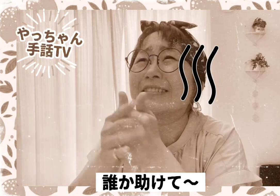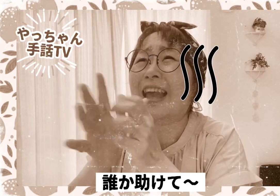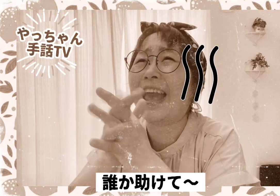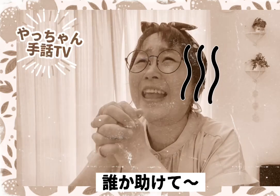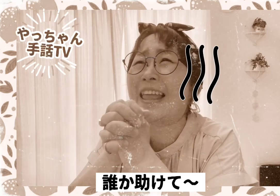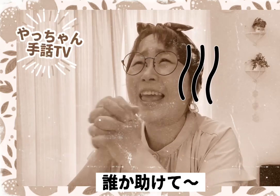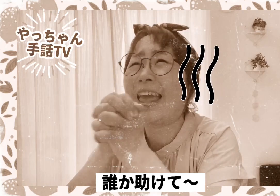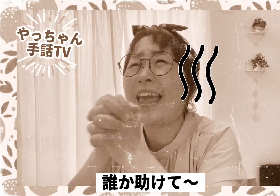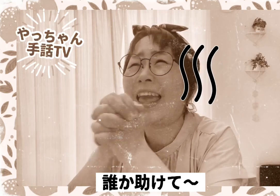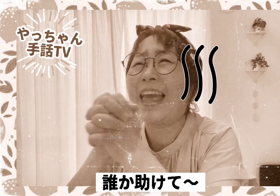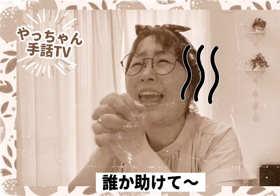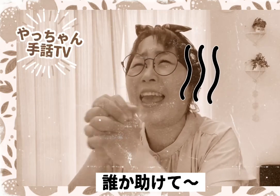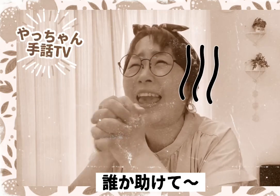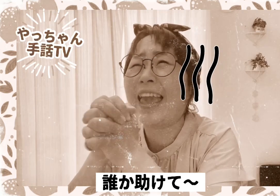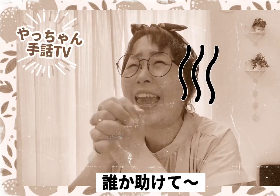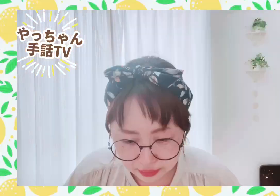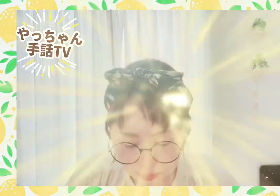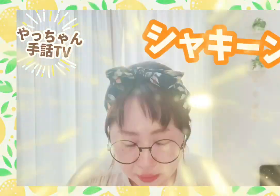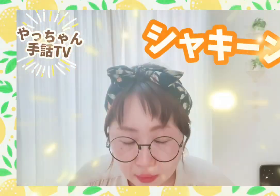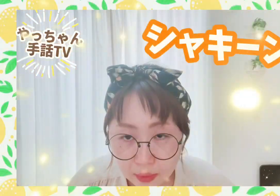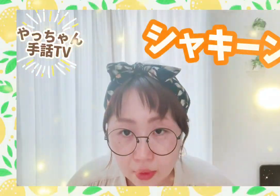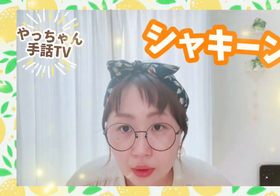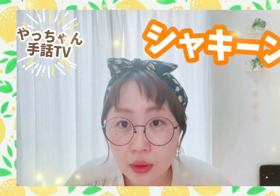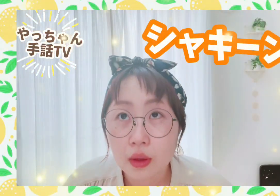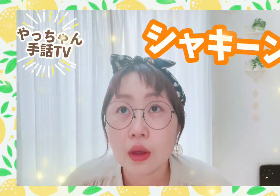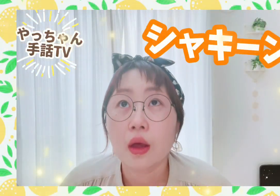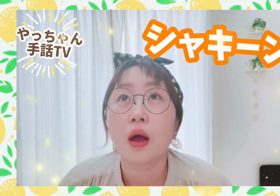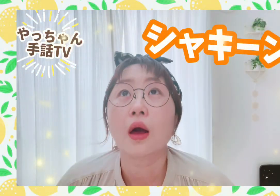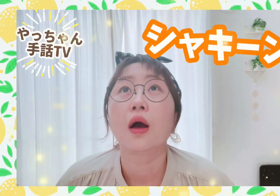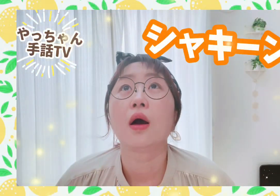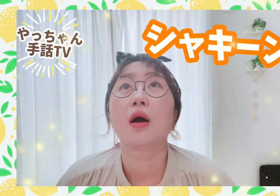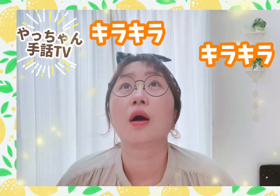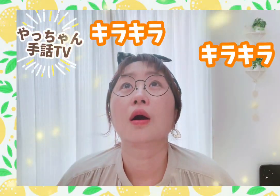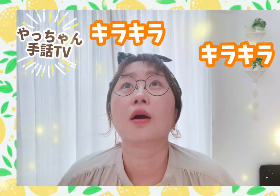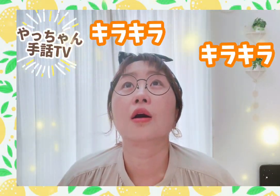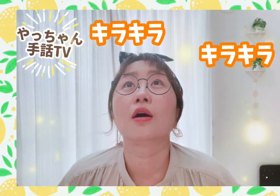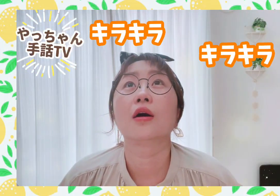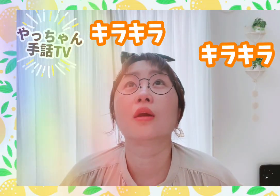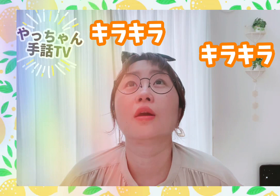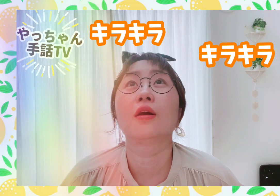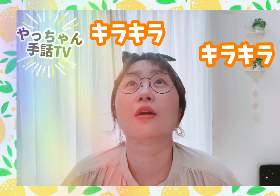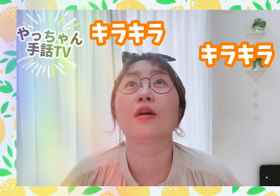てください。